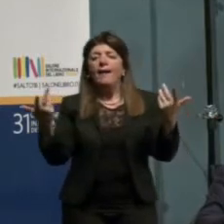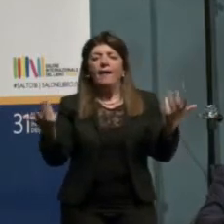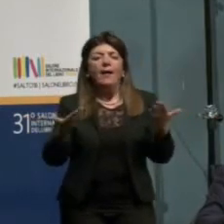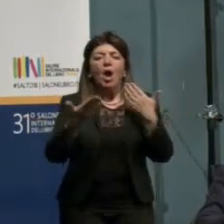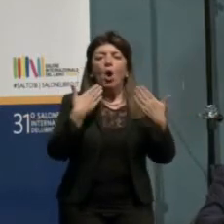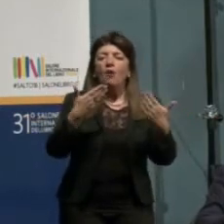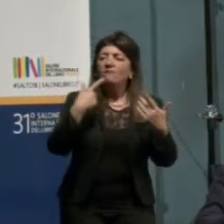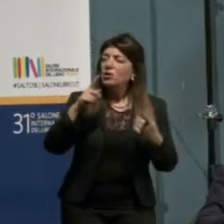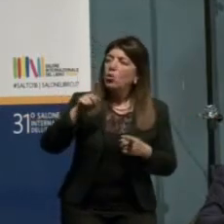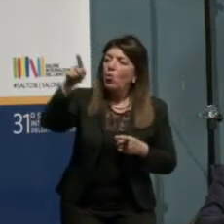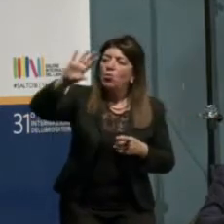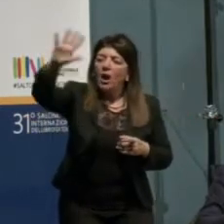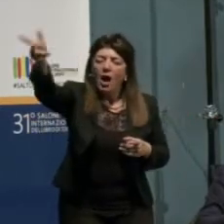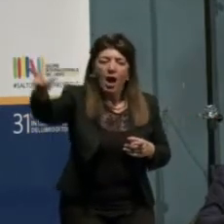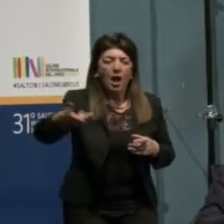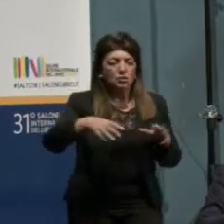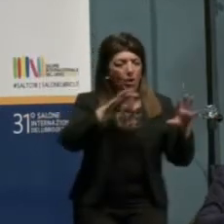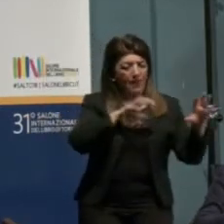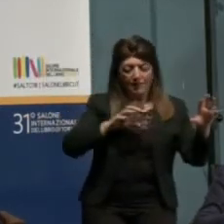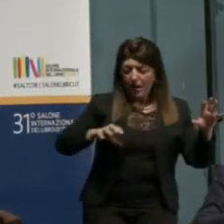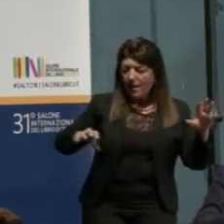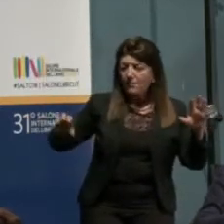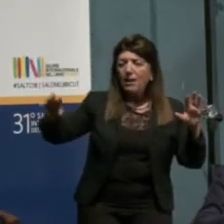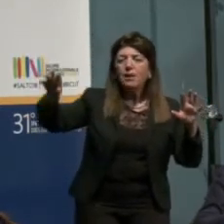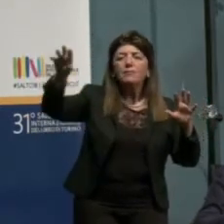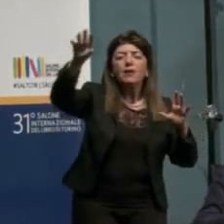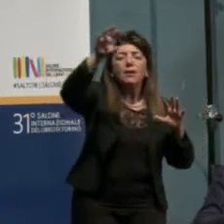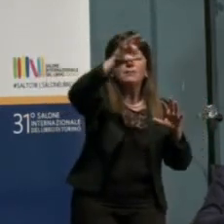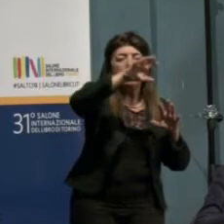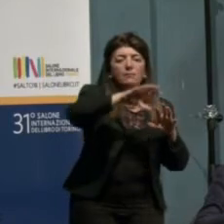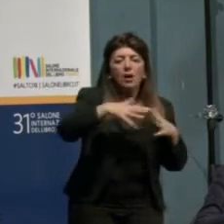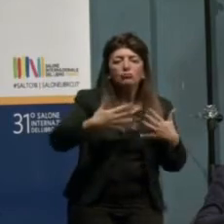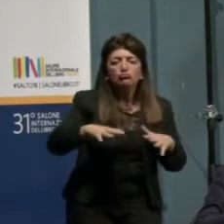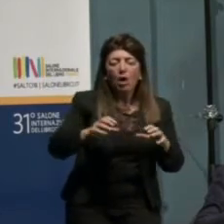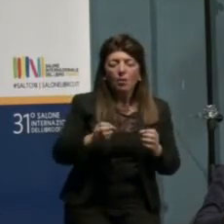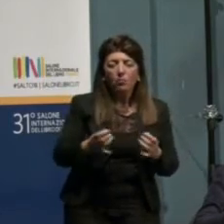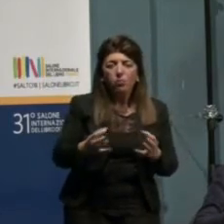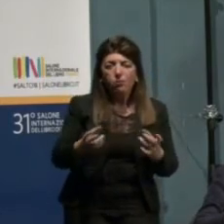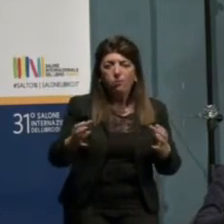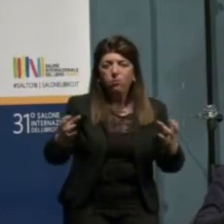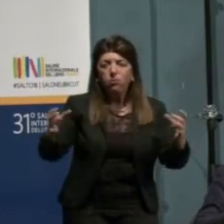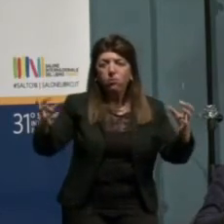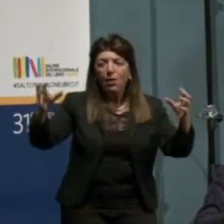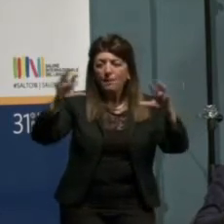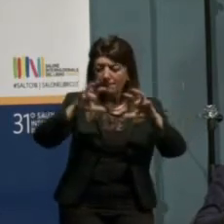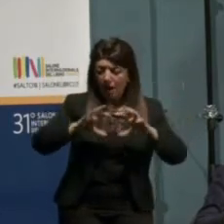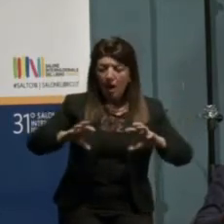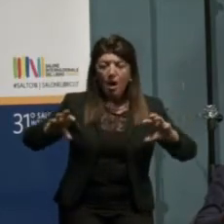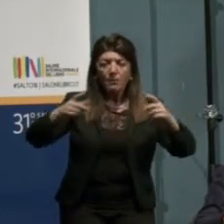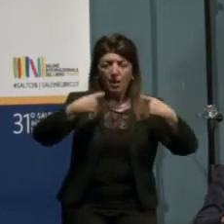da un'altra quindi è una mappa che si sta creando che noi abbiamo nella nostra testa è che anche ci stiamo